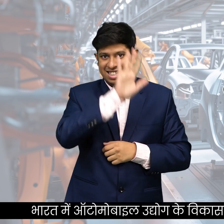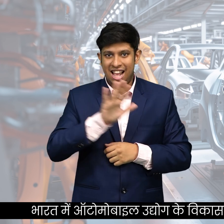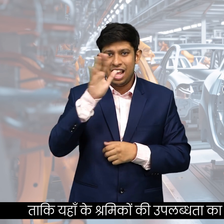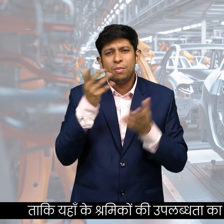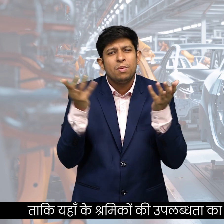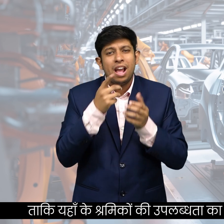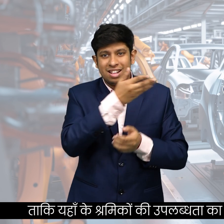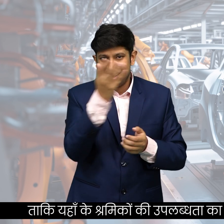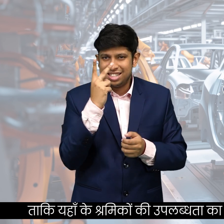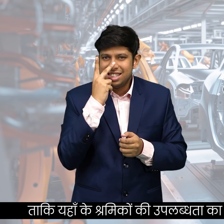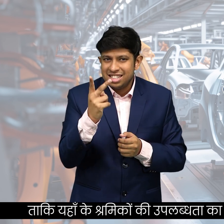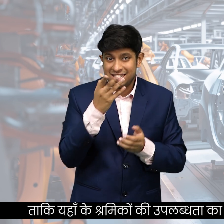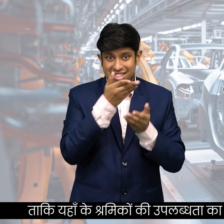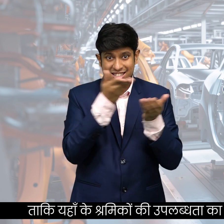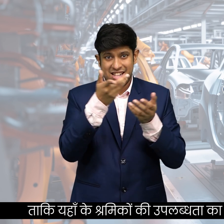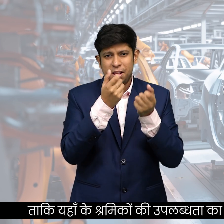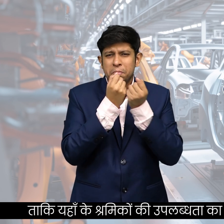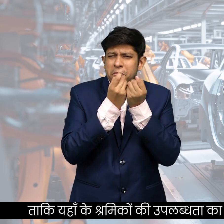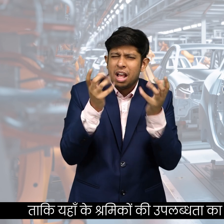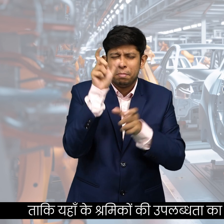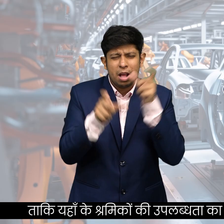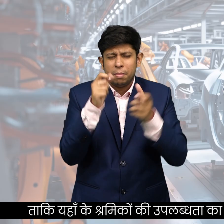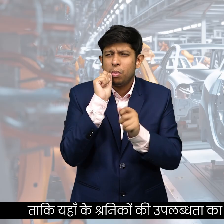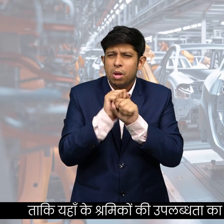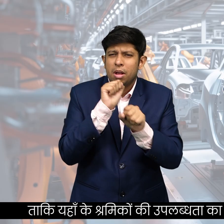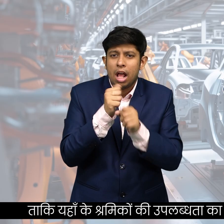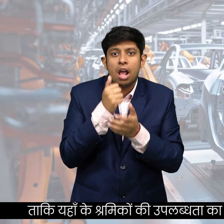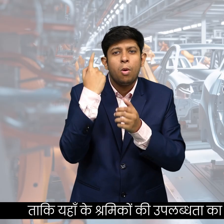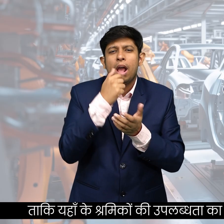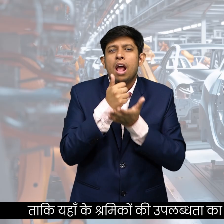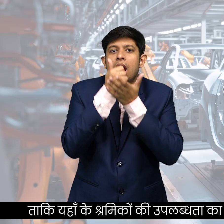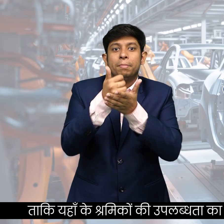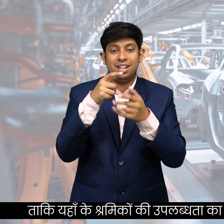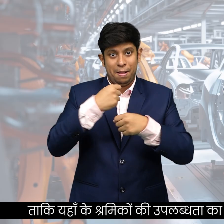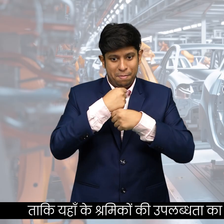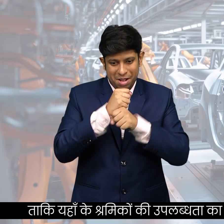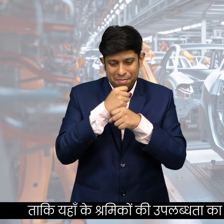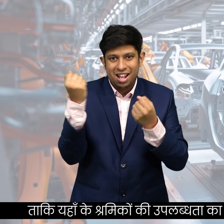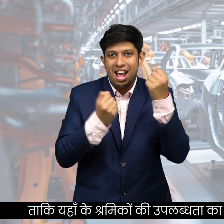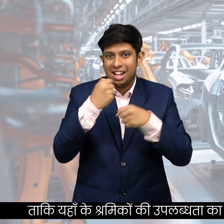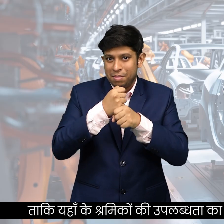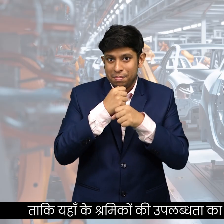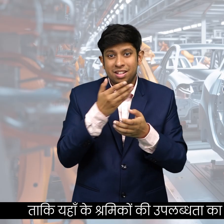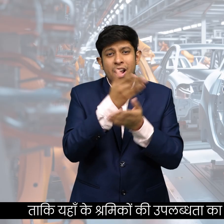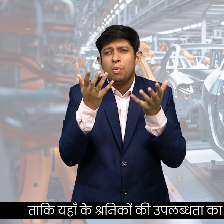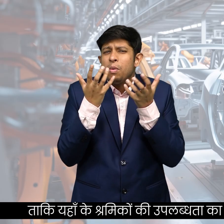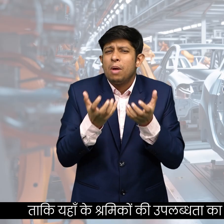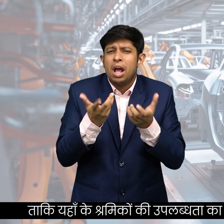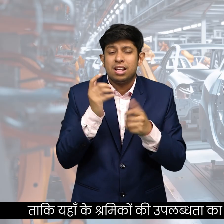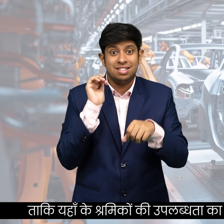की गई ताकि यहाँ के श्रमिकों की उपलब्धता का लाभ उठाकर निर्यात को बढ़ावा दिया जा